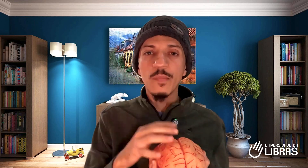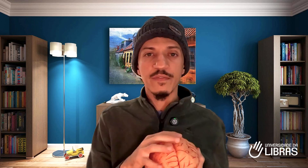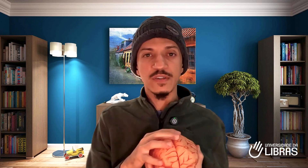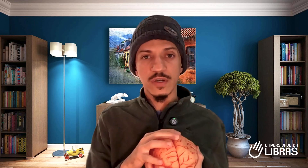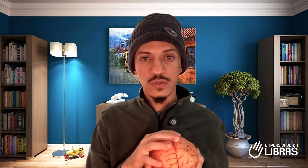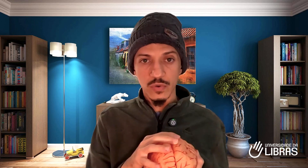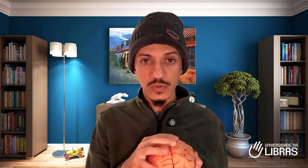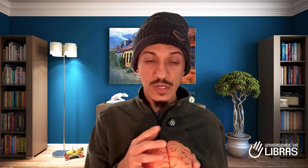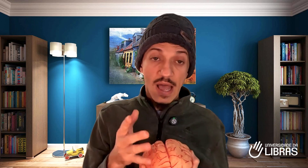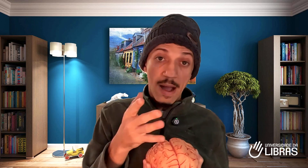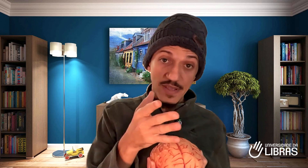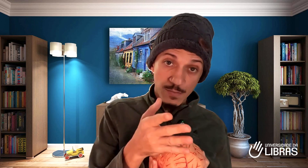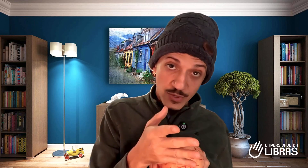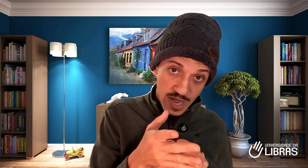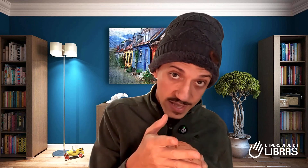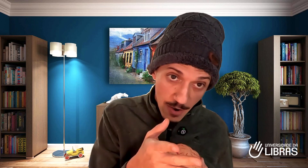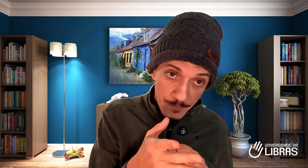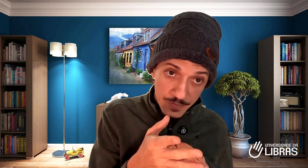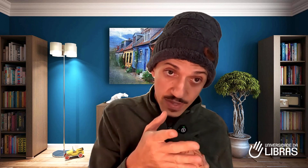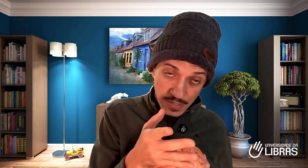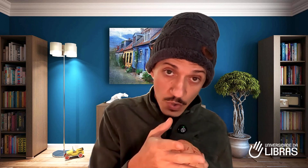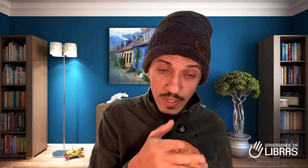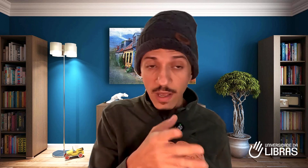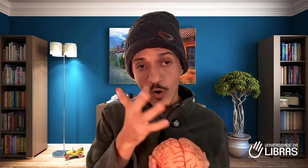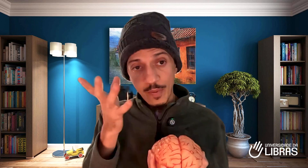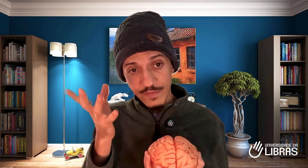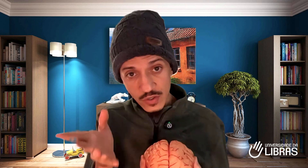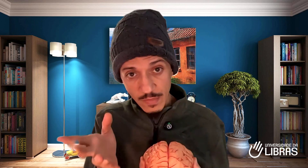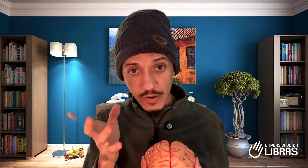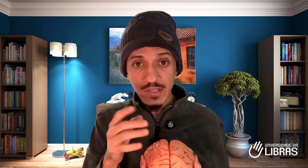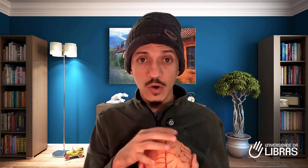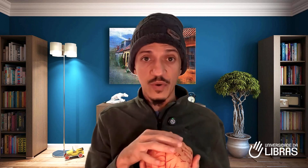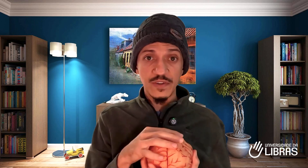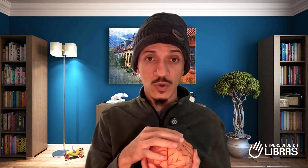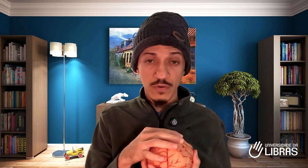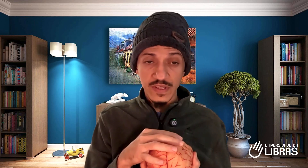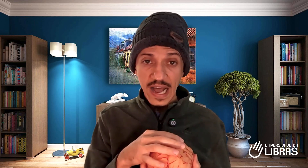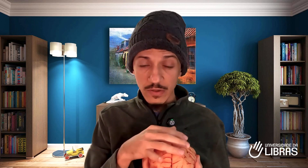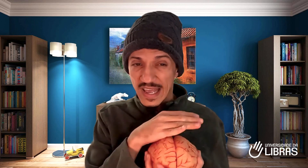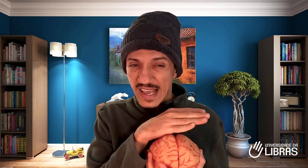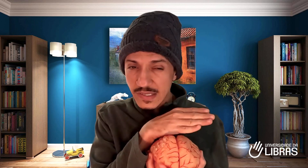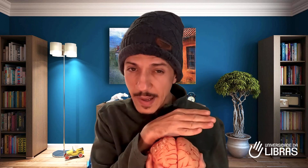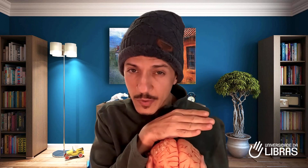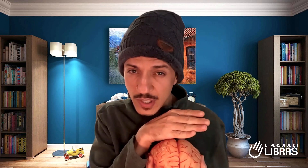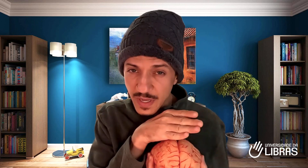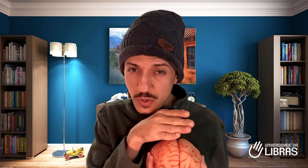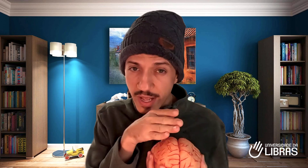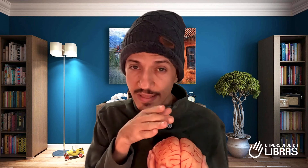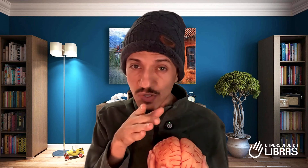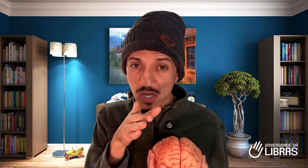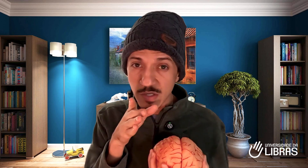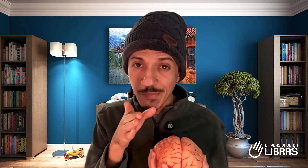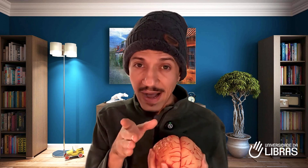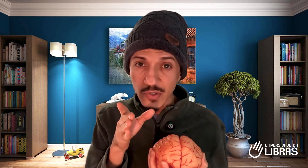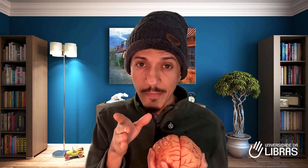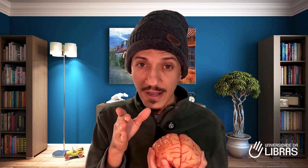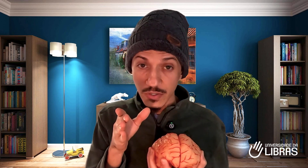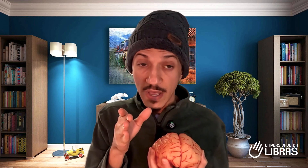professores surdos. A minha esposa Raquel, que é surda, o professor Maurício, que é um professor convidado, e sempre com as minhas orientações passo a passo. Isso